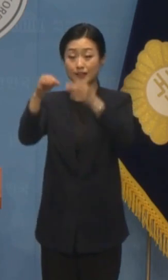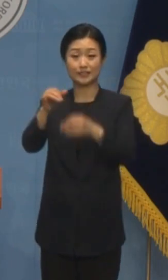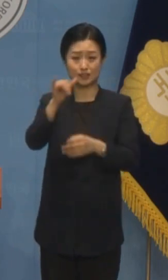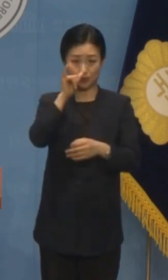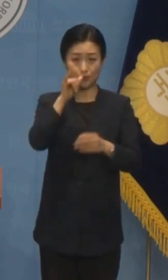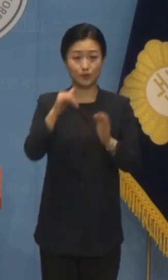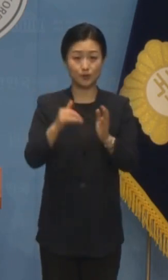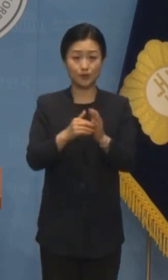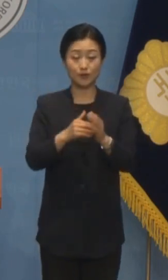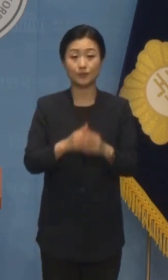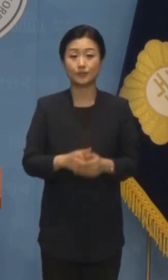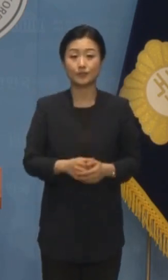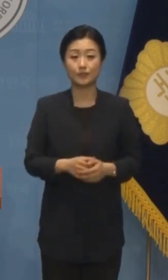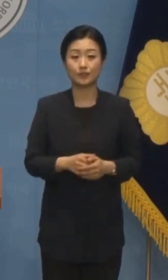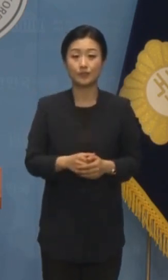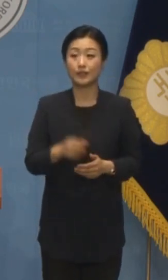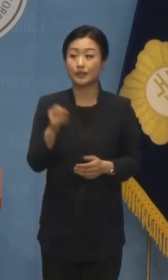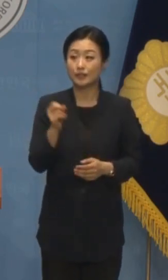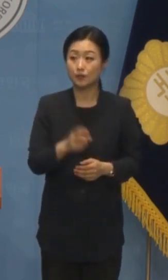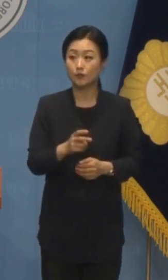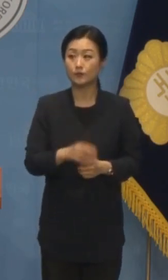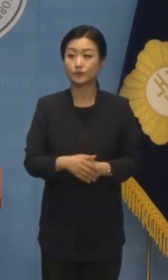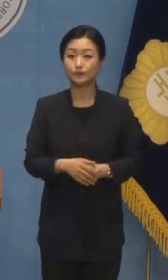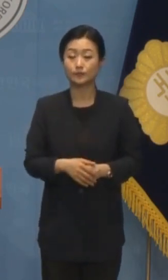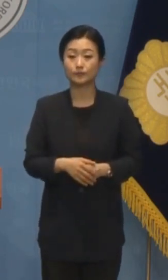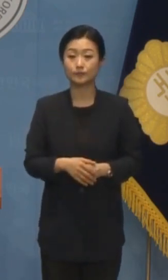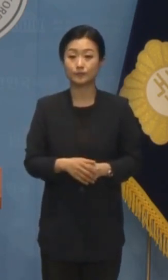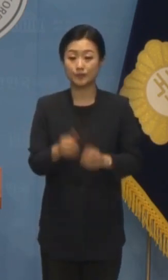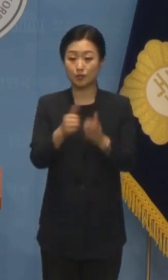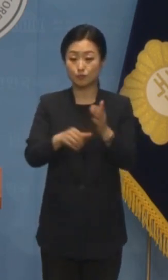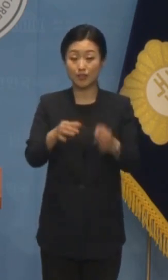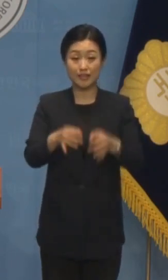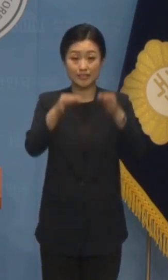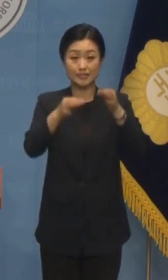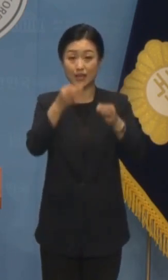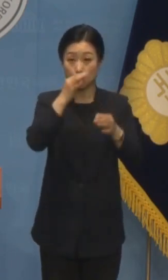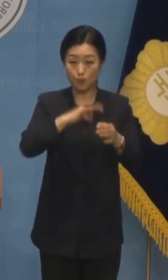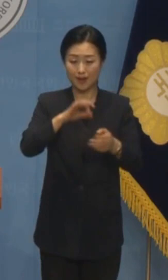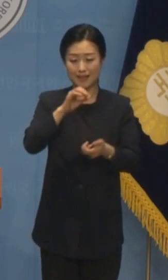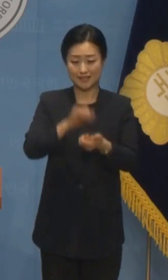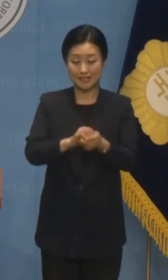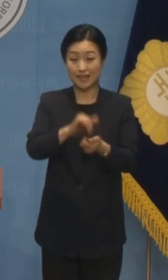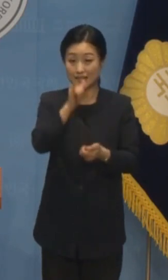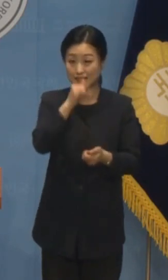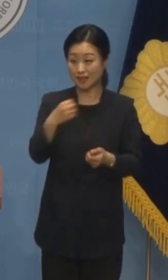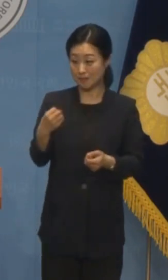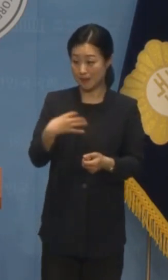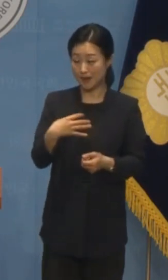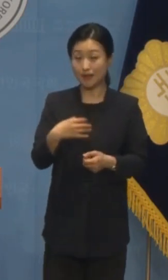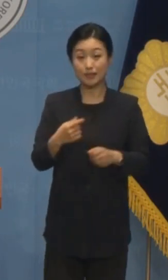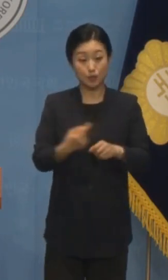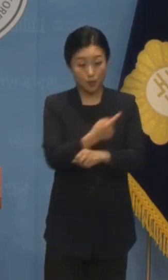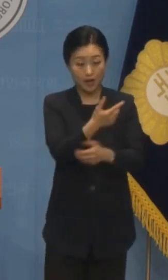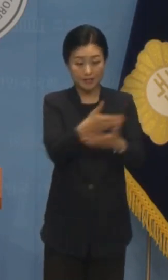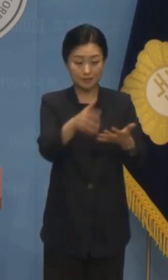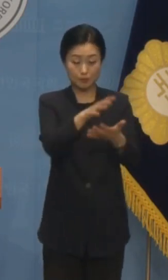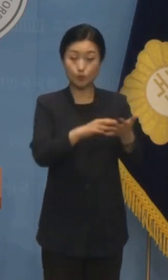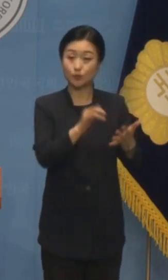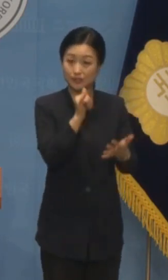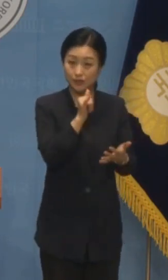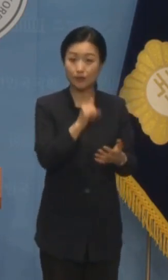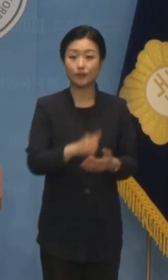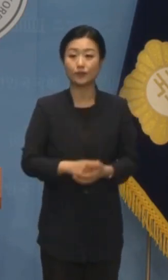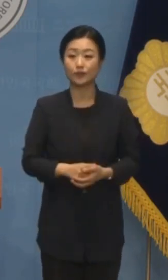뜻입니다. 그리고 이 물가 인상 효과가 제한적일 거라는 주장은 다른 지표에 의해서도 확인할 수